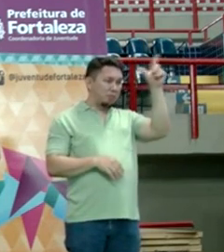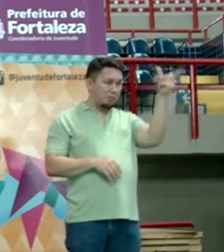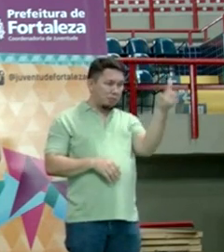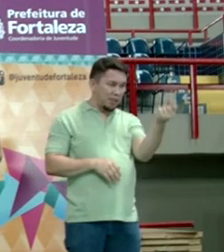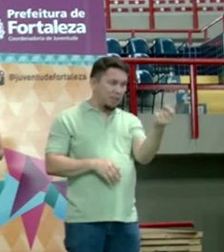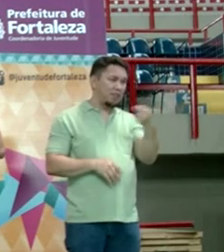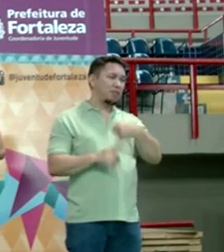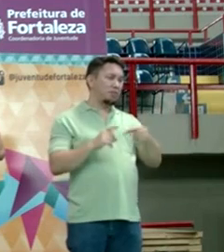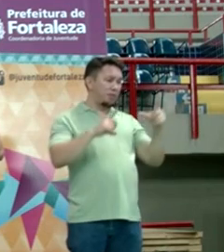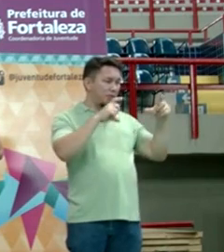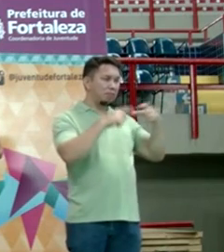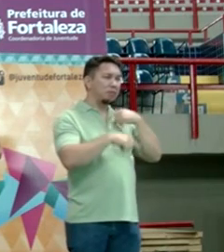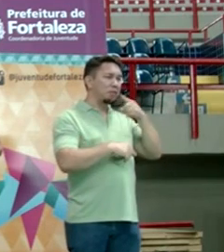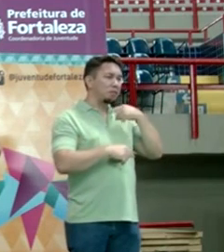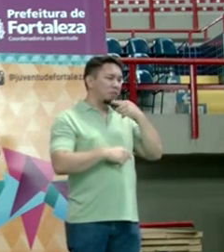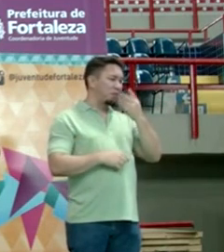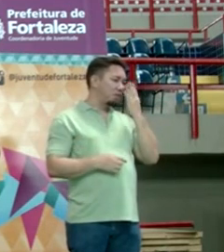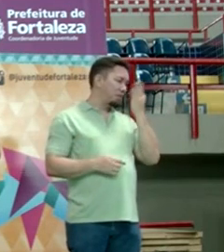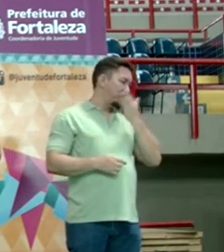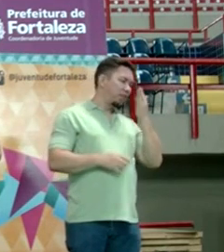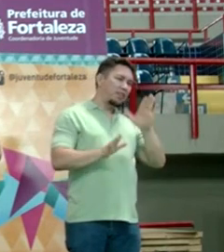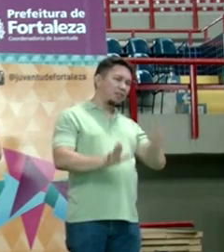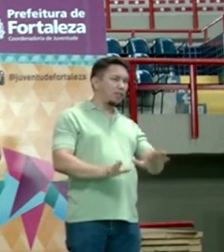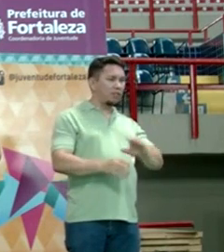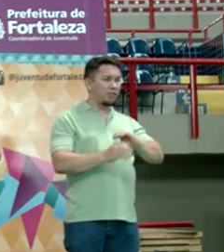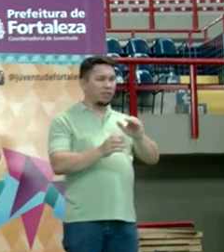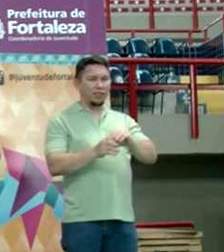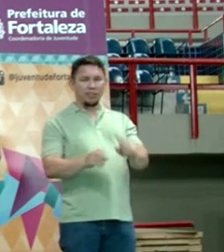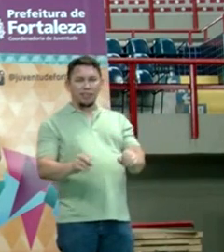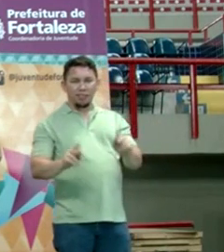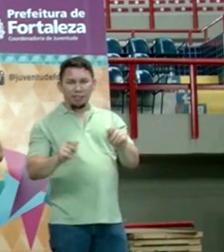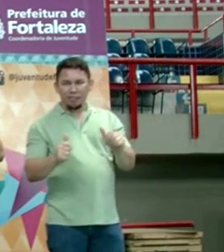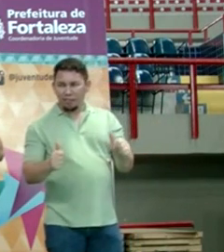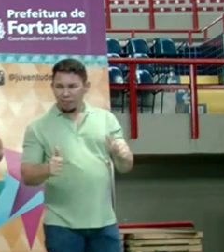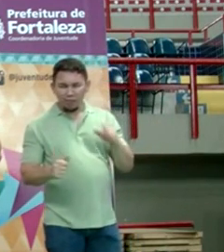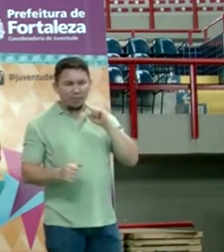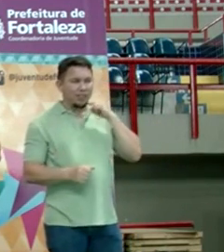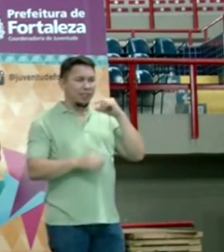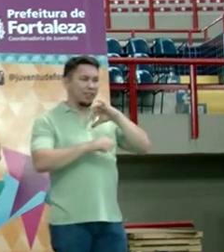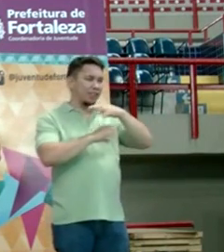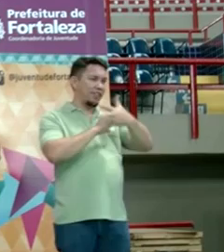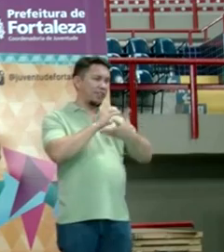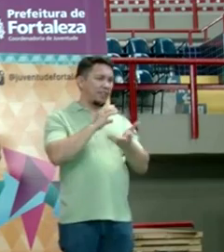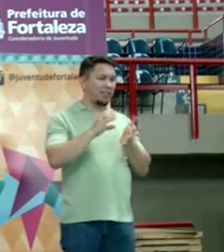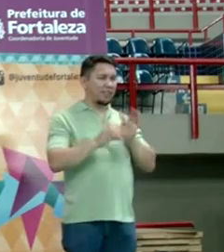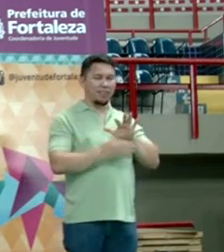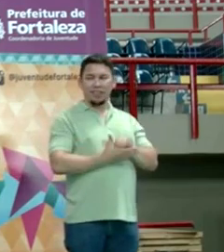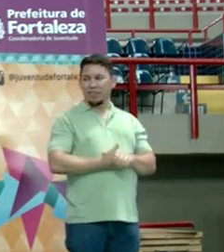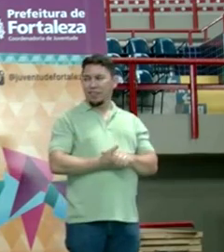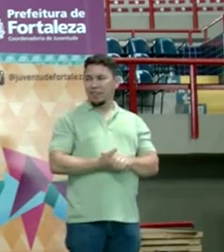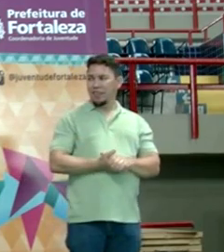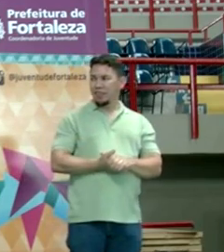para mostrar que dá para ver a muralha. Mas não dá para ver mais, então nós vamos ficar aqui mesmo. Tá certo? Beleza? Enquanto isso, já que estava rolando a